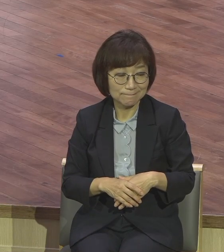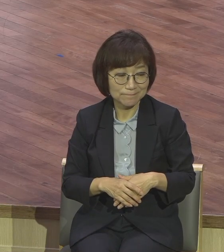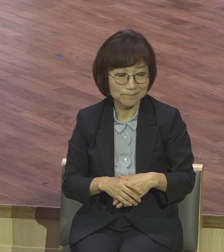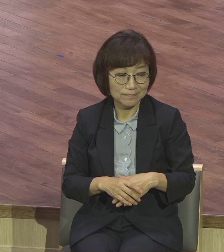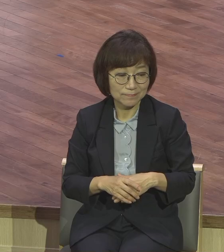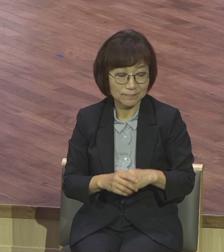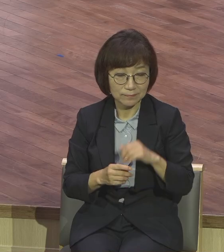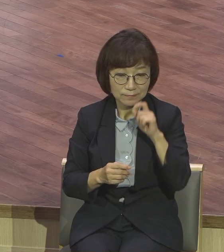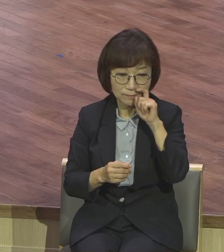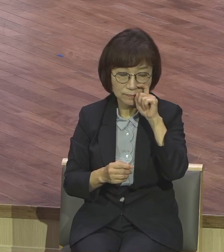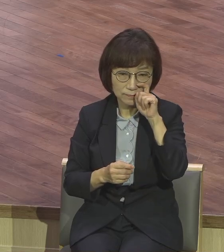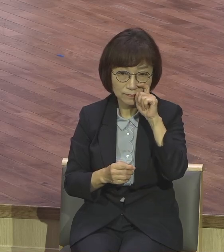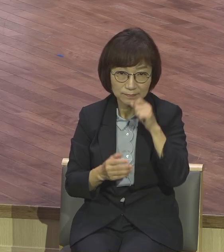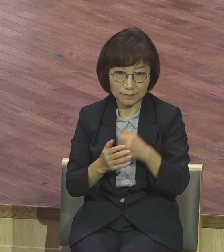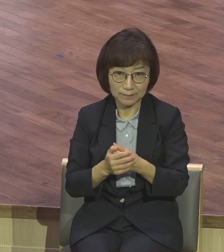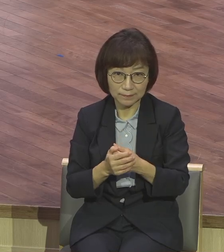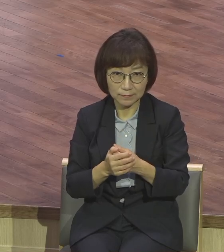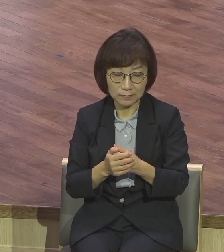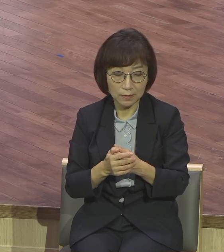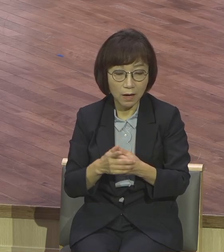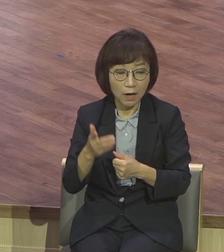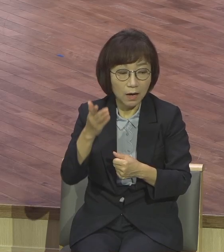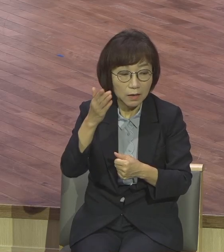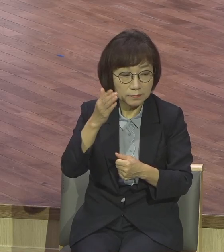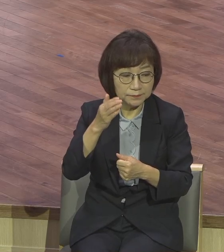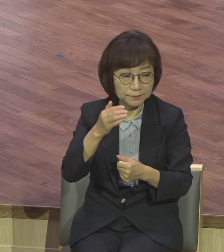율법을 지켜야만이 구원 얻는다.